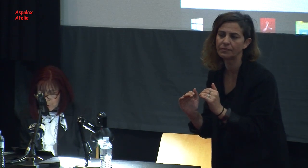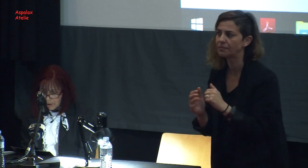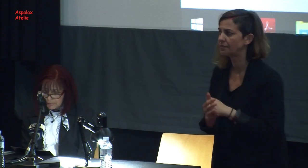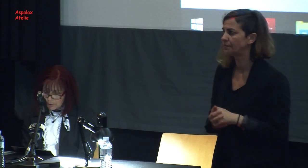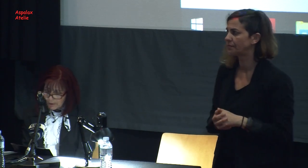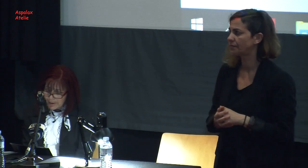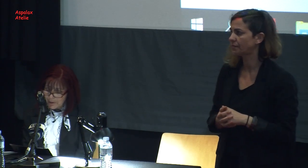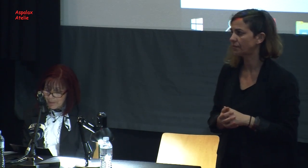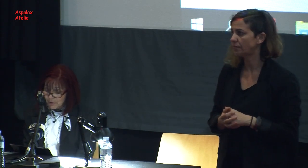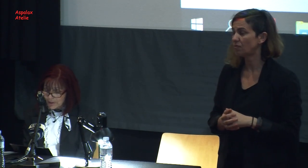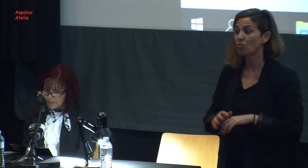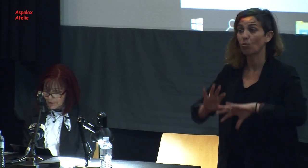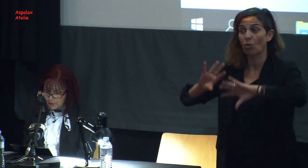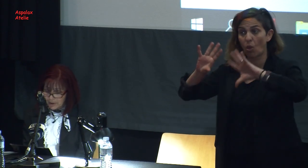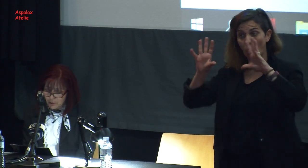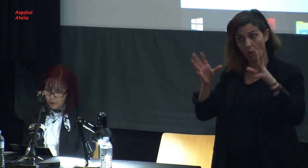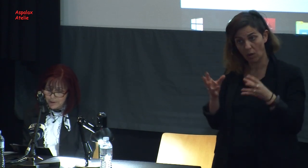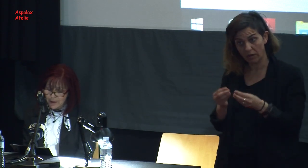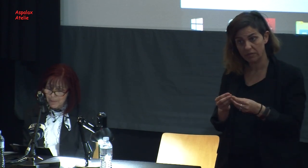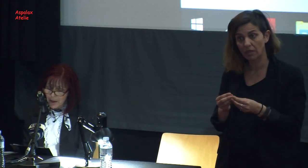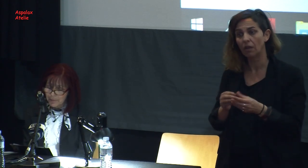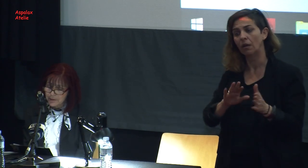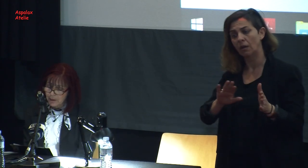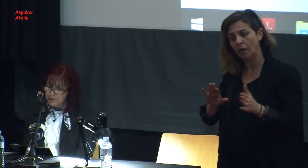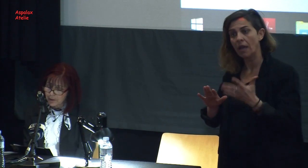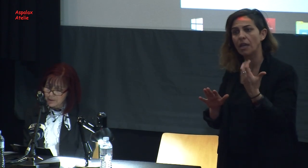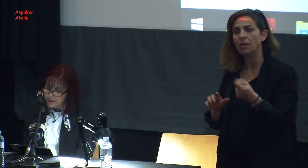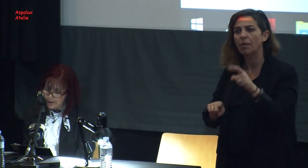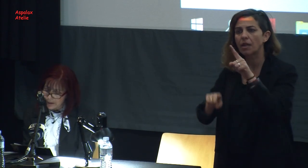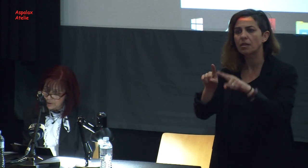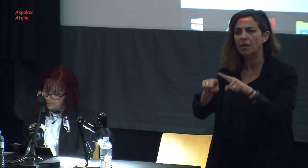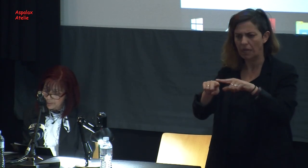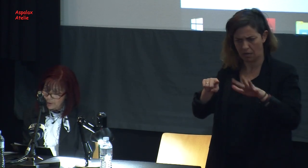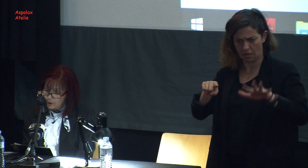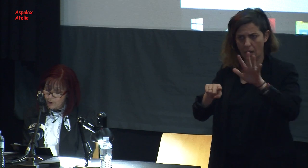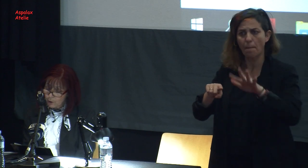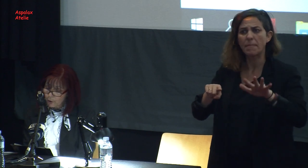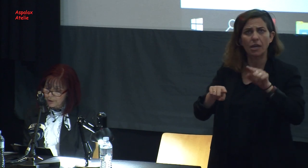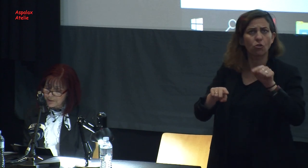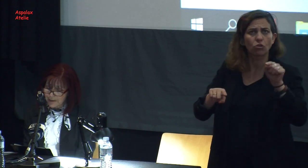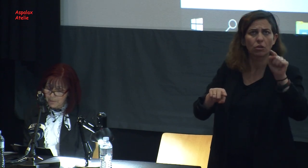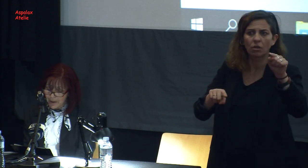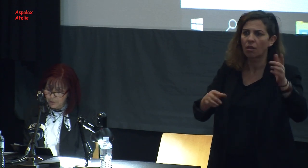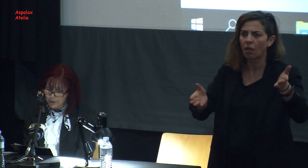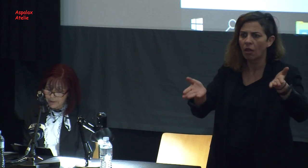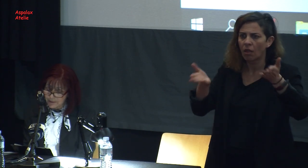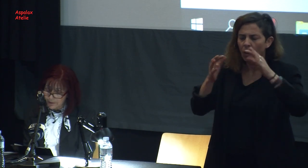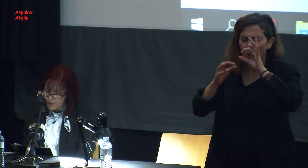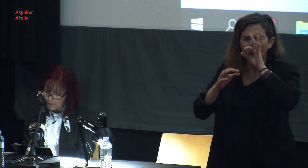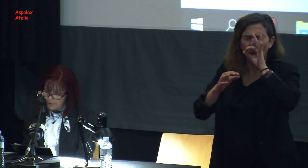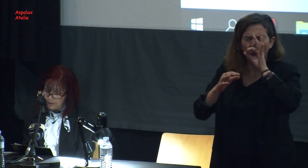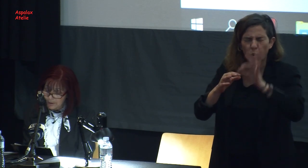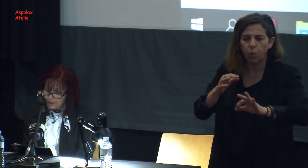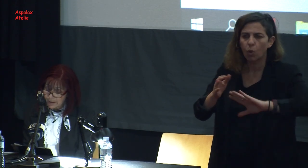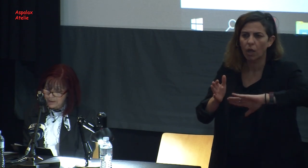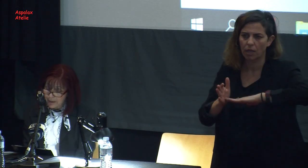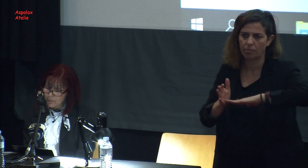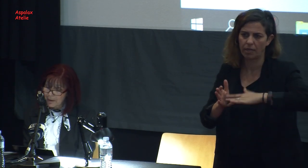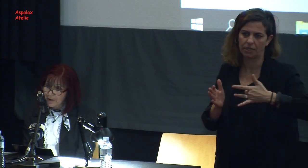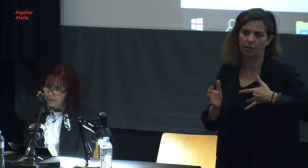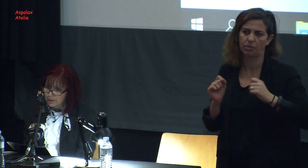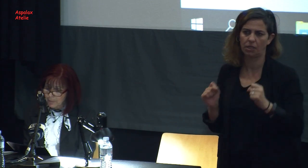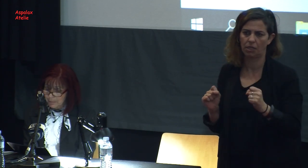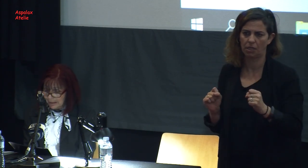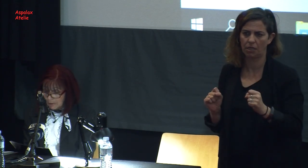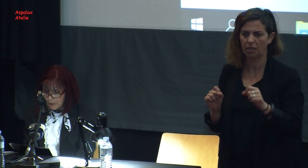Αλλά εκτός όλων αυτών υπάρχουν και περιοχές χωρίς καμία υπηρεσία ψυχικής υγείας, χωρίς ενημέρωση και τα στοιχειώδη. Και